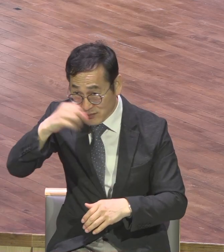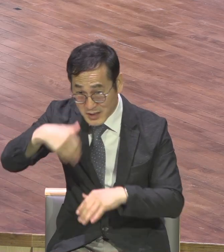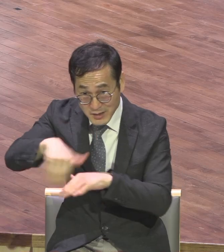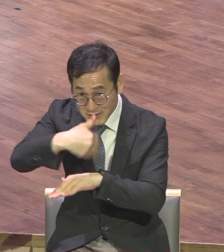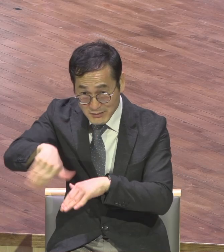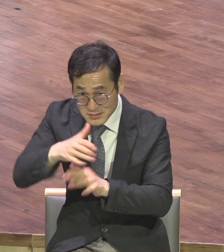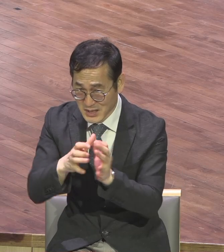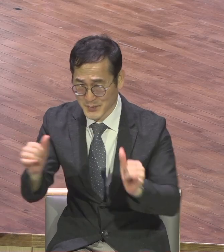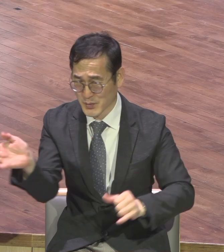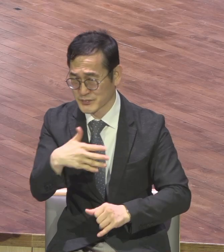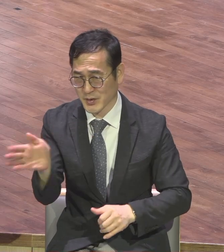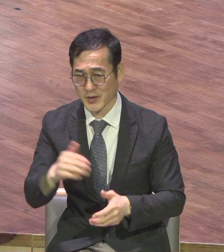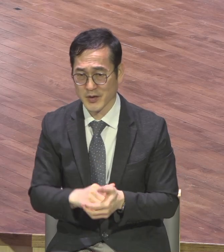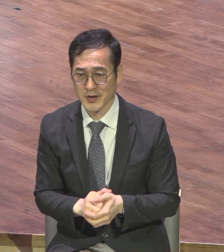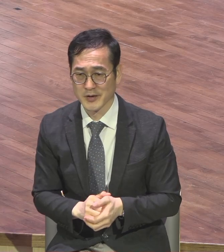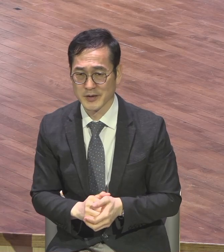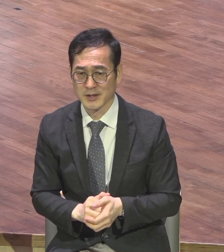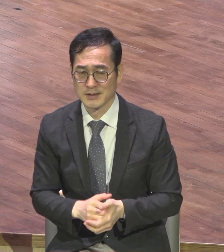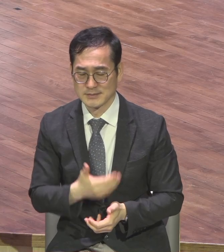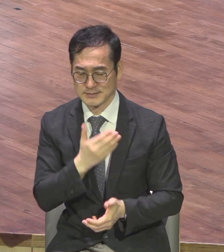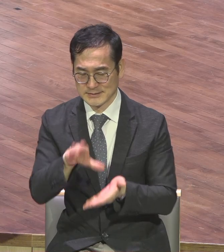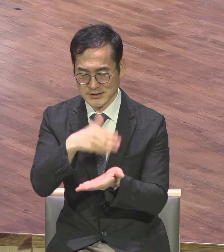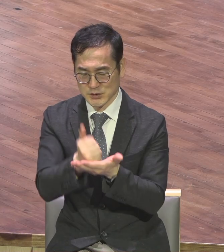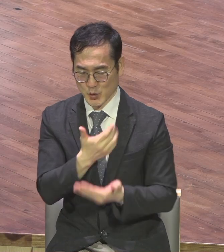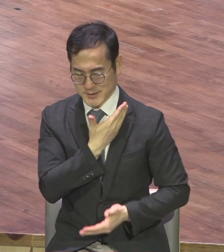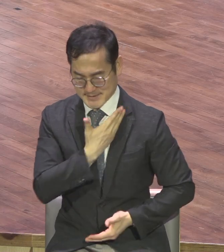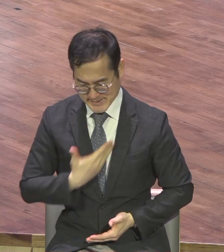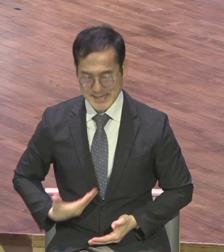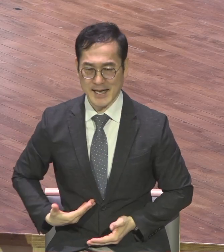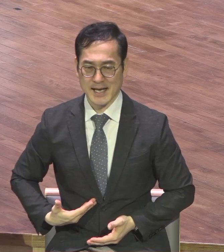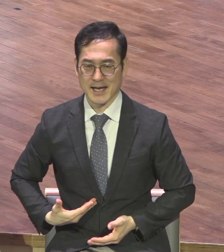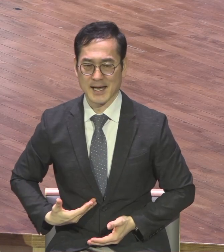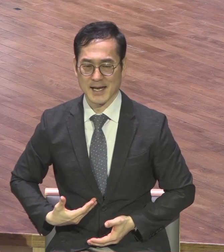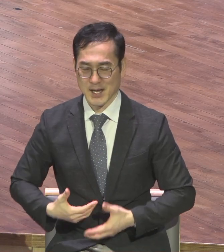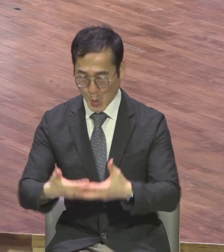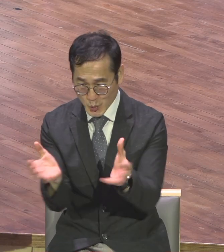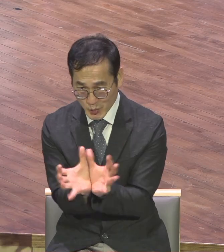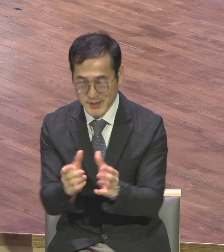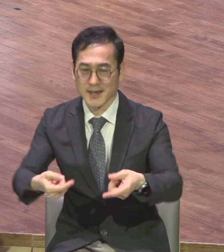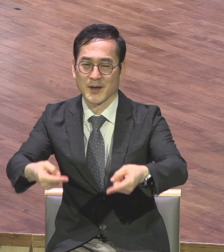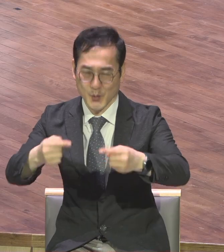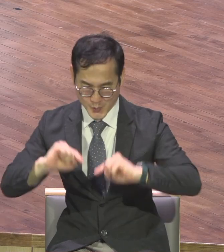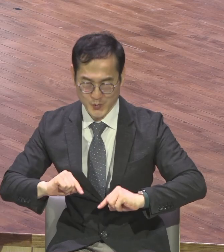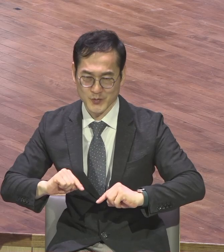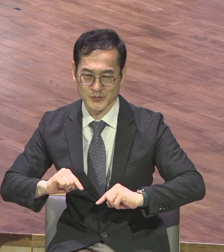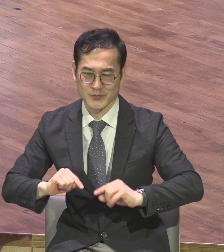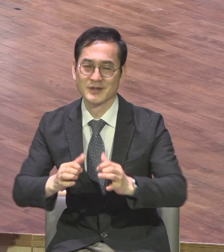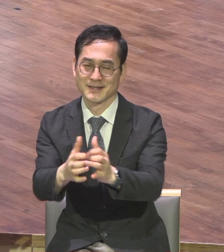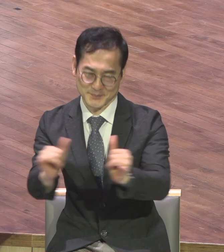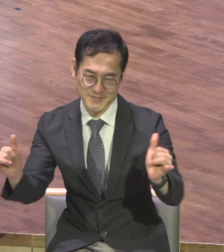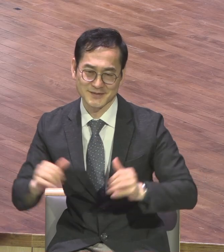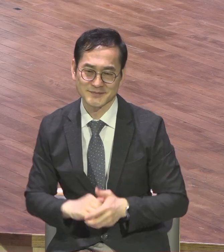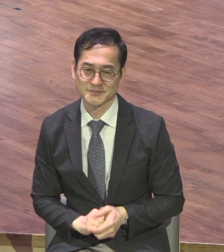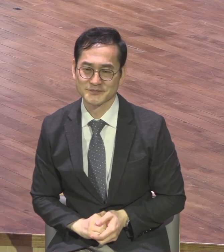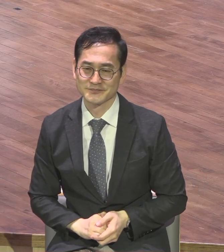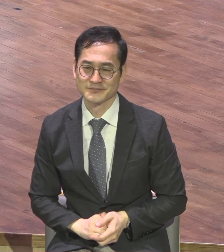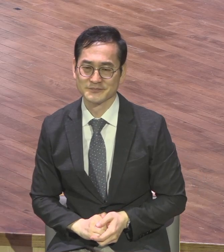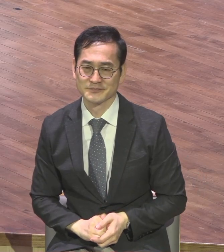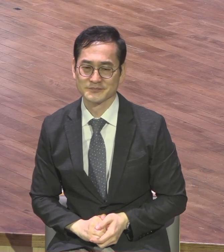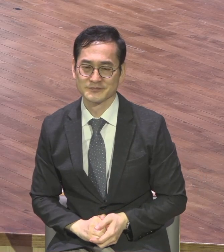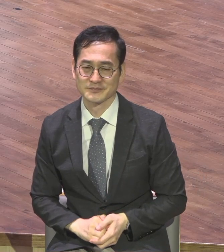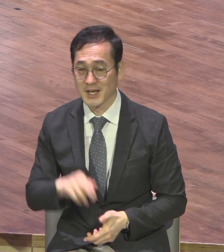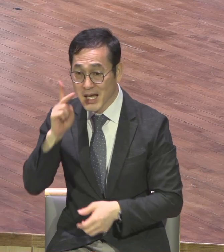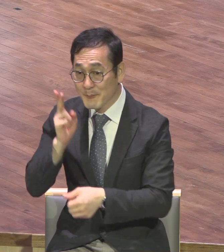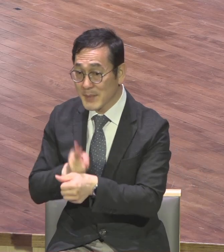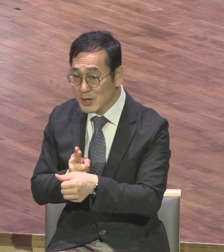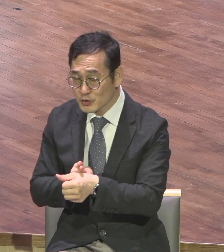그리스도 제자만 나오는 공동체인 줄 믿으시기 바랍니다. 사도 바울은 로마서를 이 마무리하면서